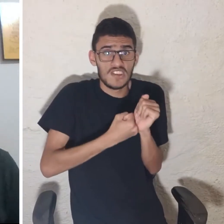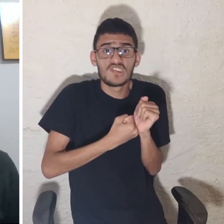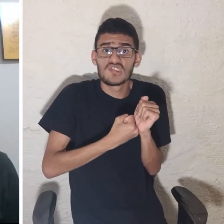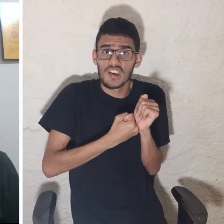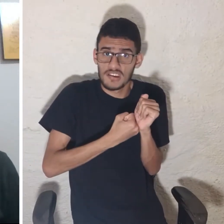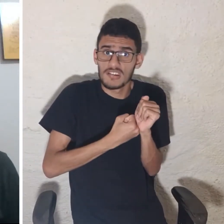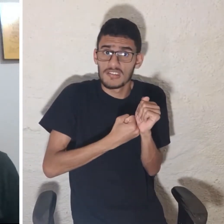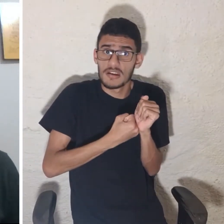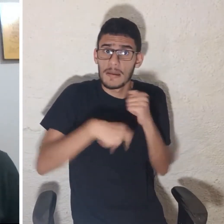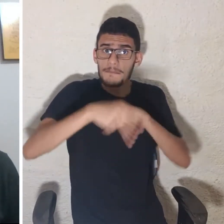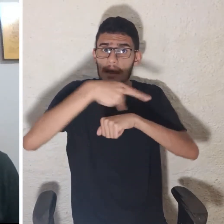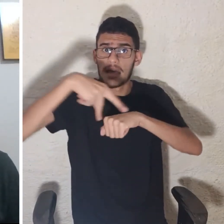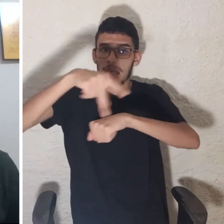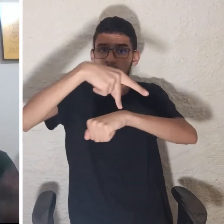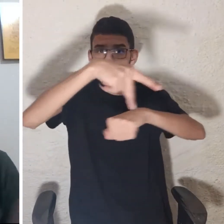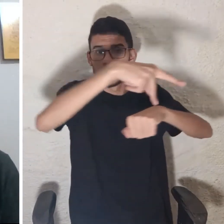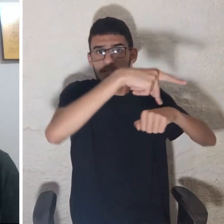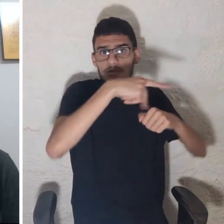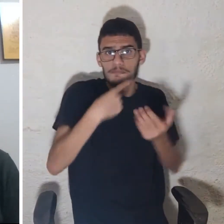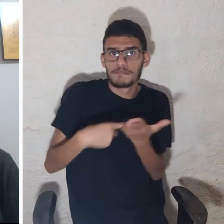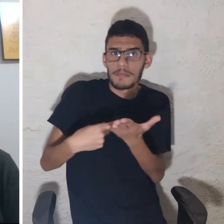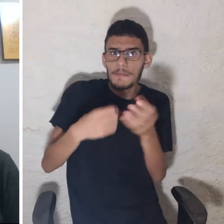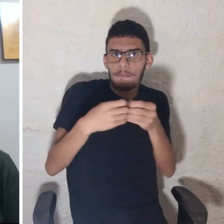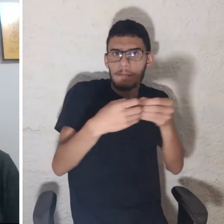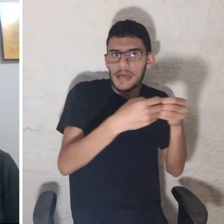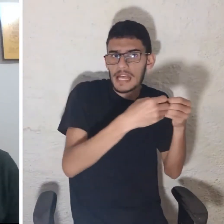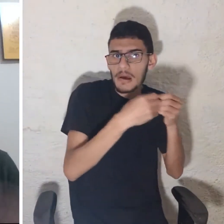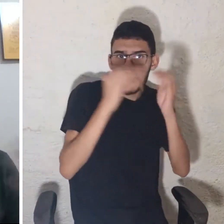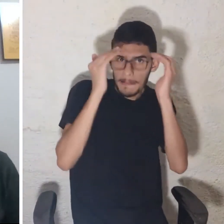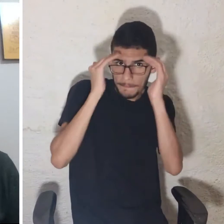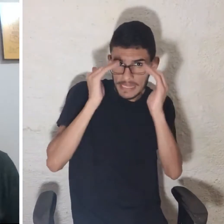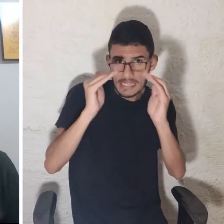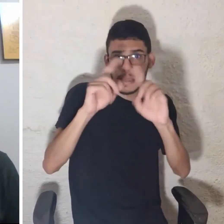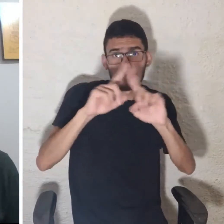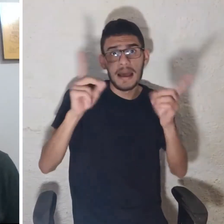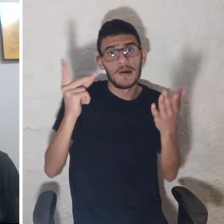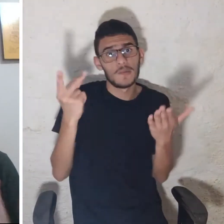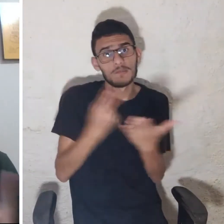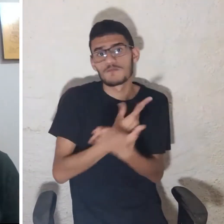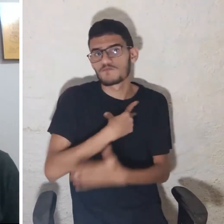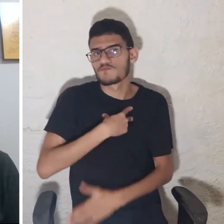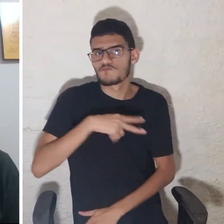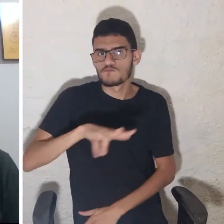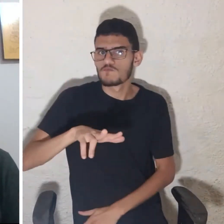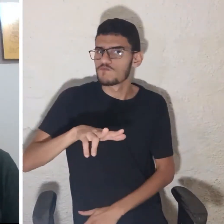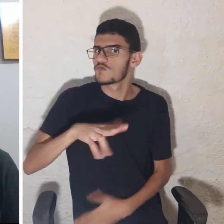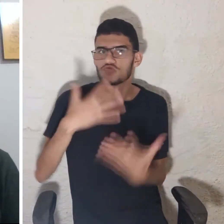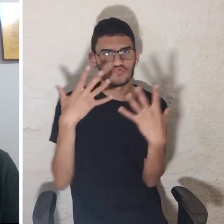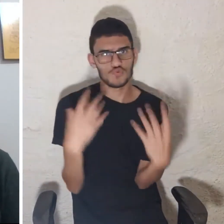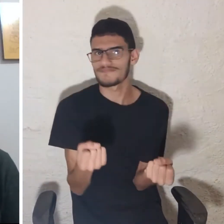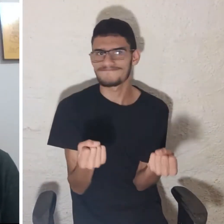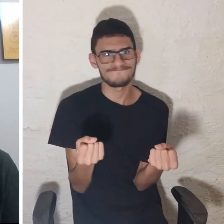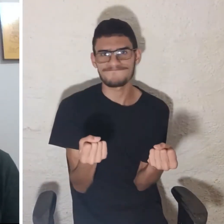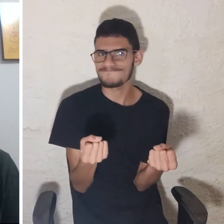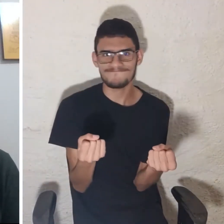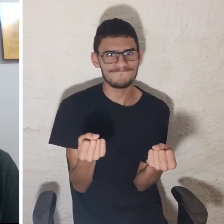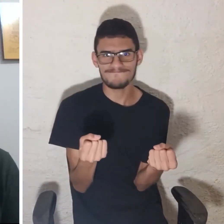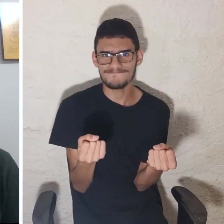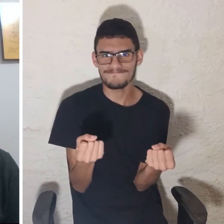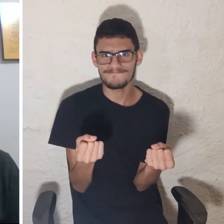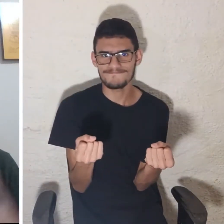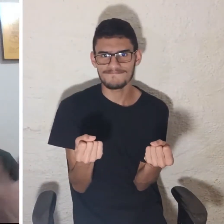esse bloqueio funcionar, todos os países da Europa tinham que obedecer. Acontece que Portugal não obedeceu,